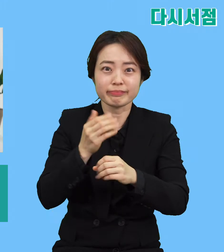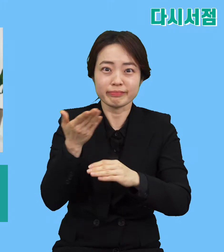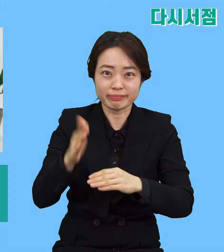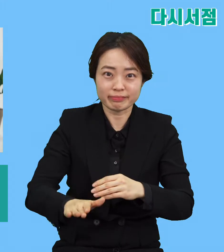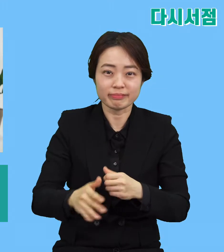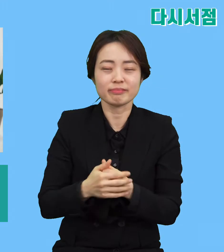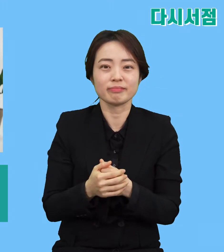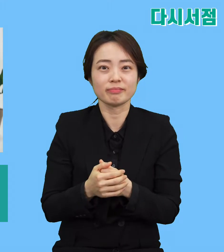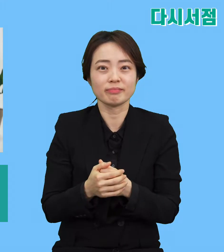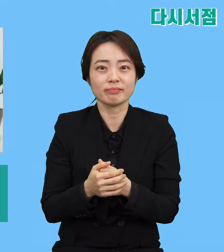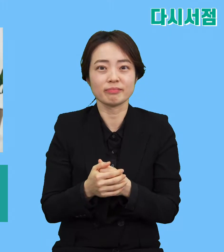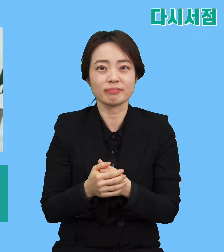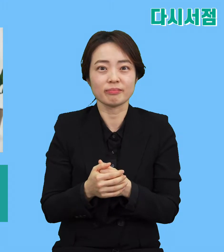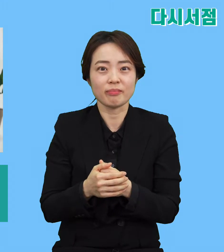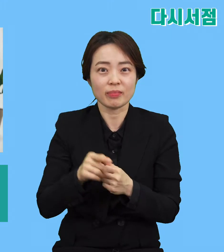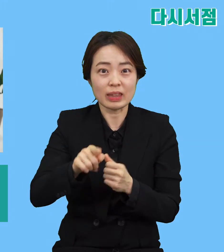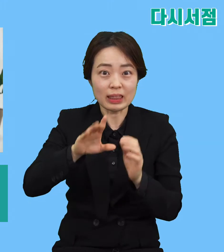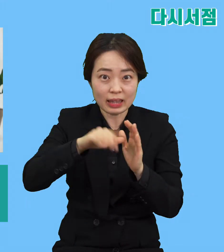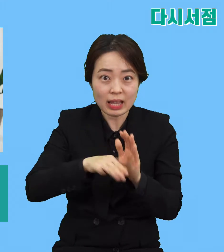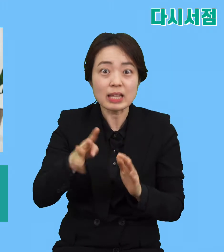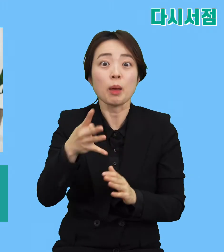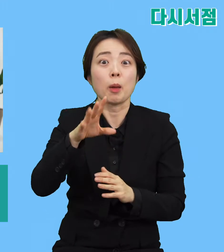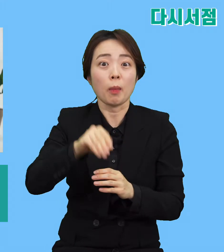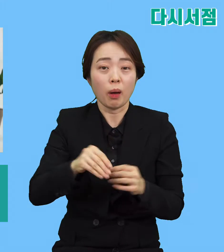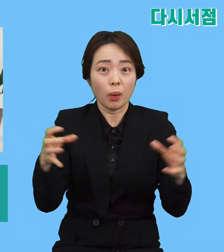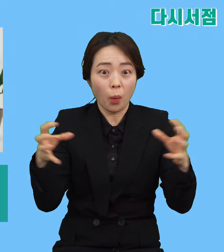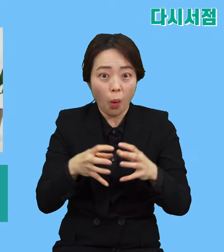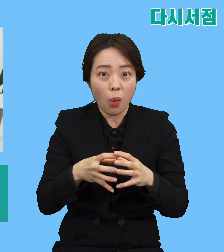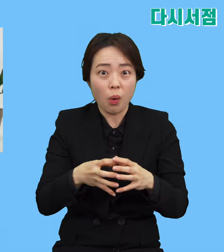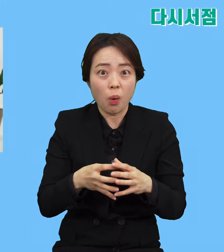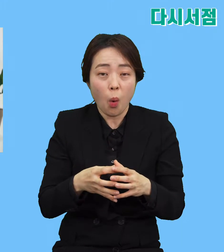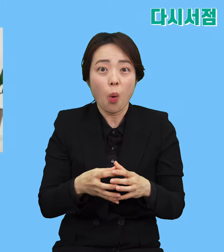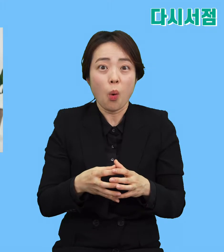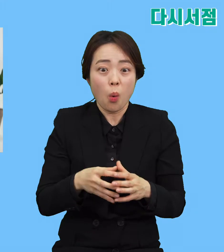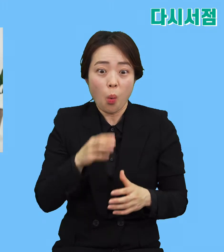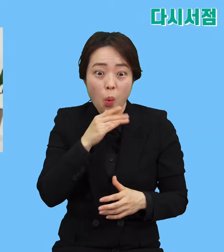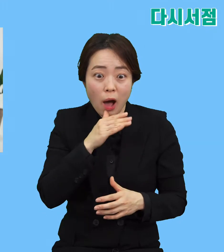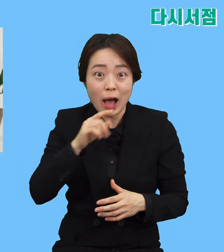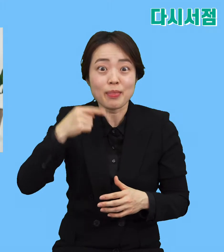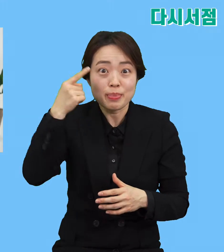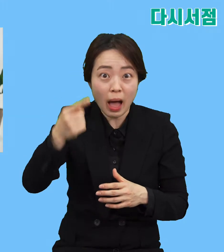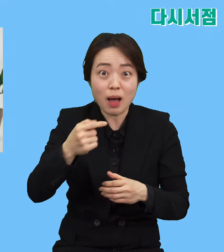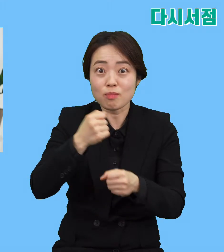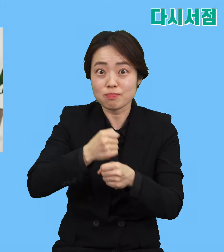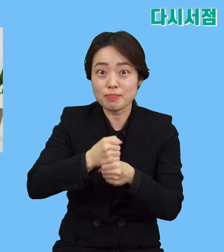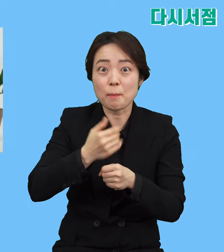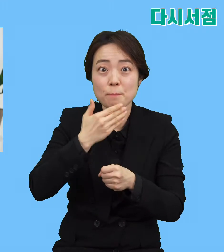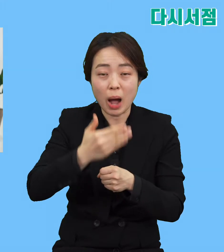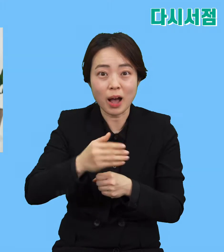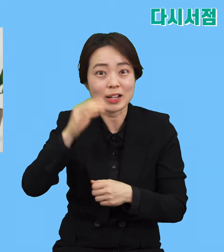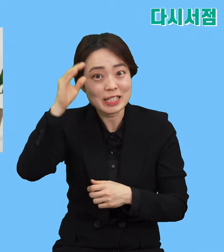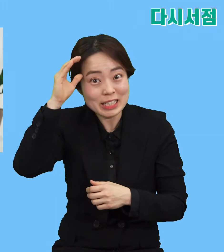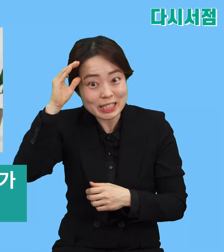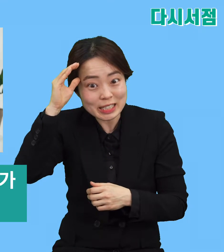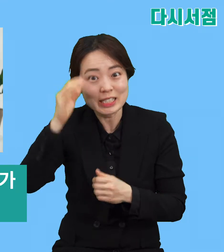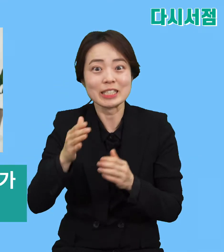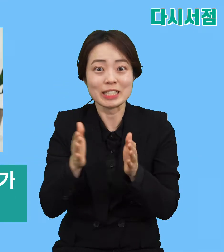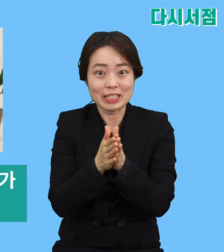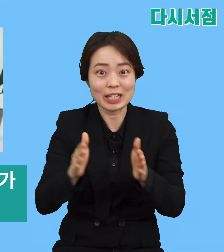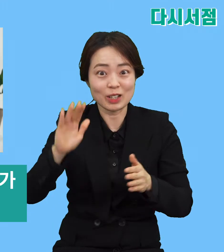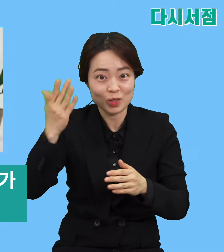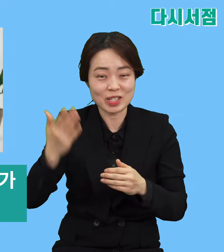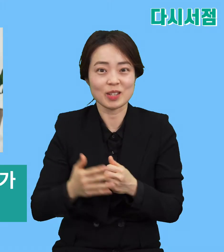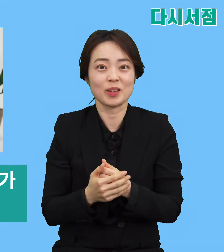그때 딱 400만 원이 모이니까 이거 가지고 그럼 다음 프로젝트도 할 수 있겠다. 그렇게 돼서